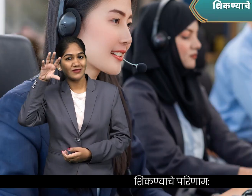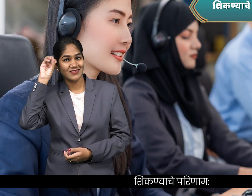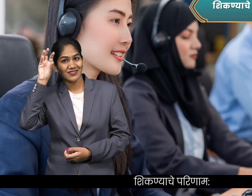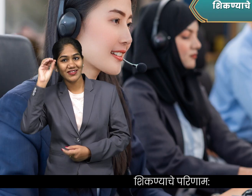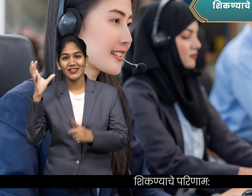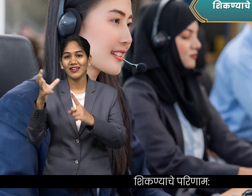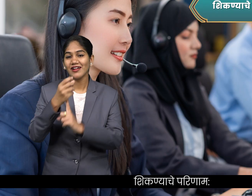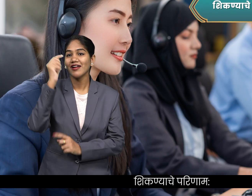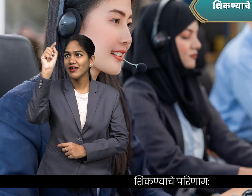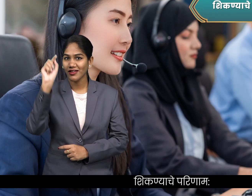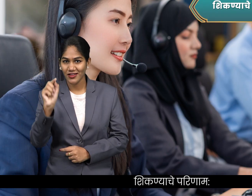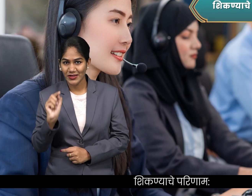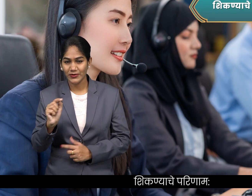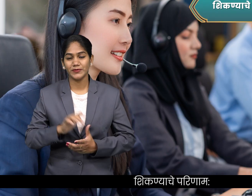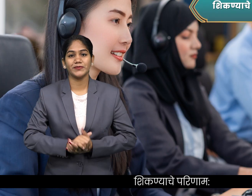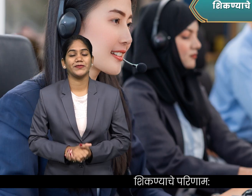शिकण्याचे परिणाम.